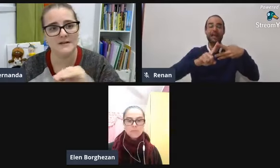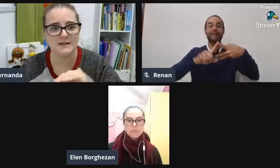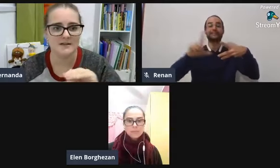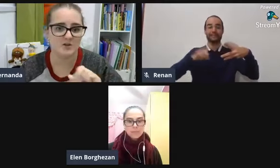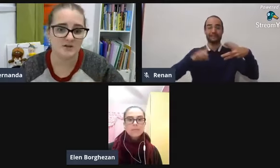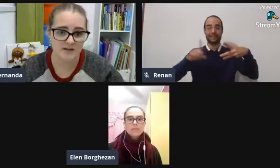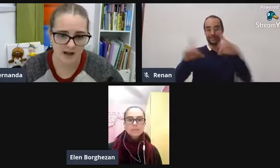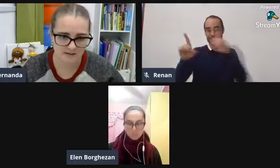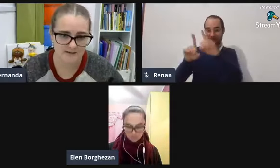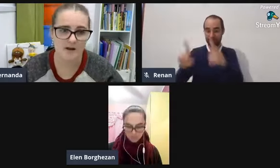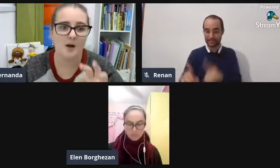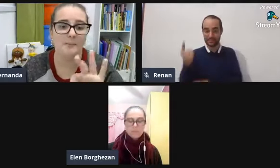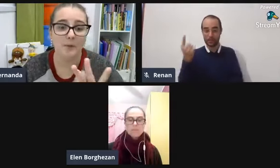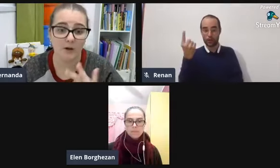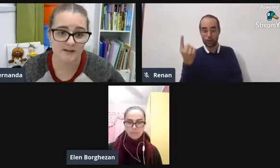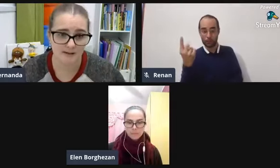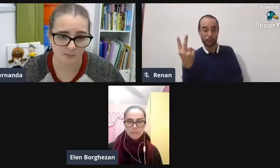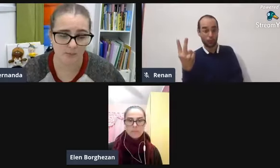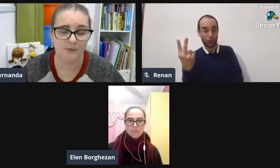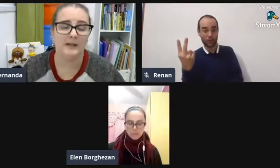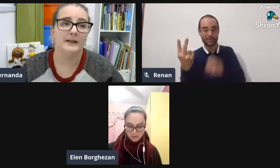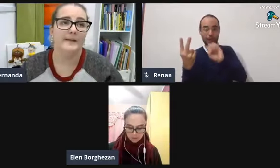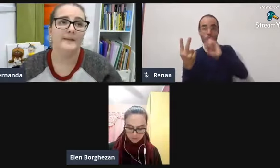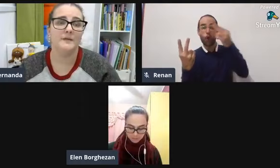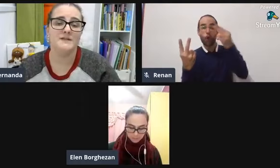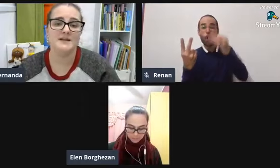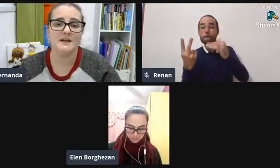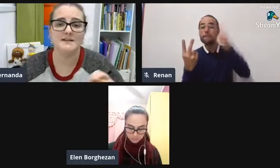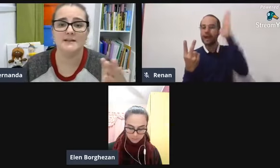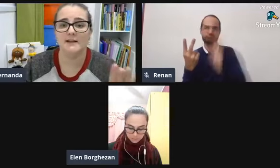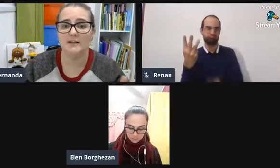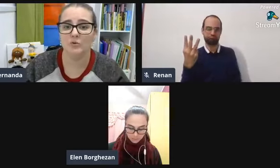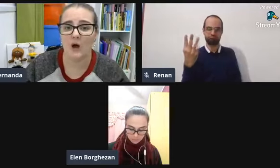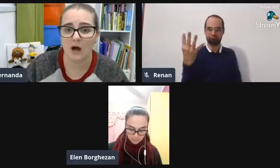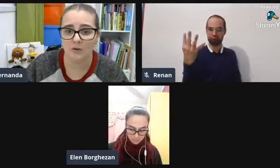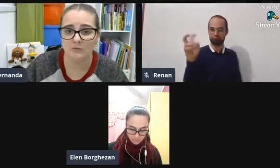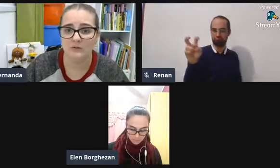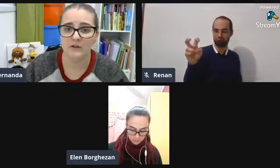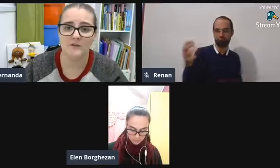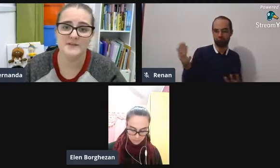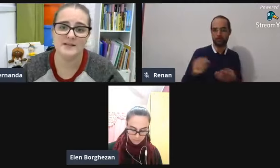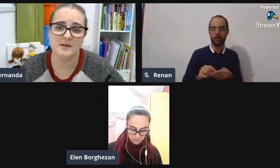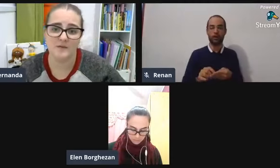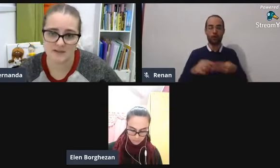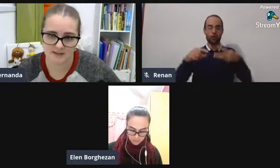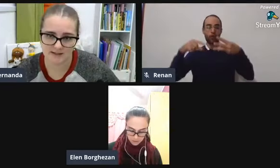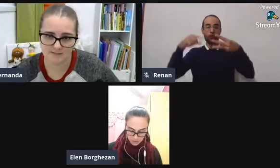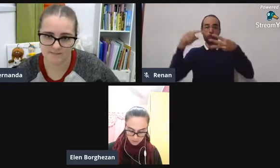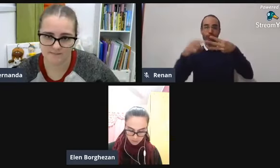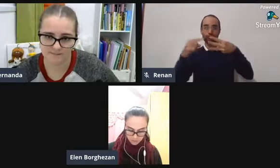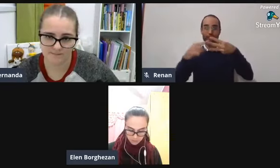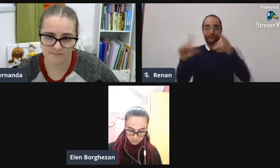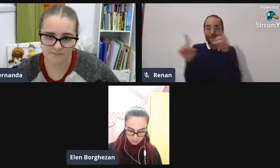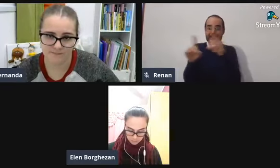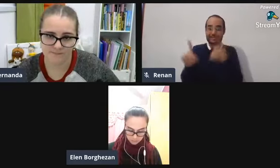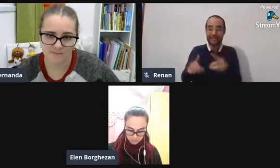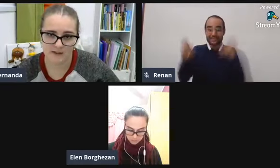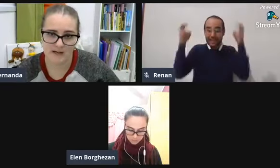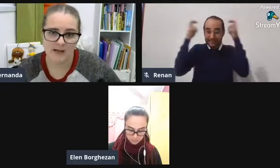mais deficiências associadas. Por exemplo, deficiência intelectual e deficiência física.